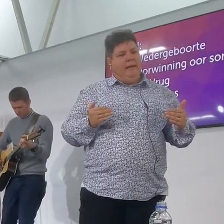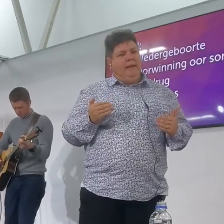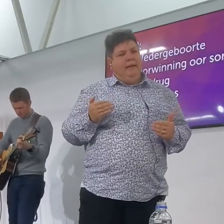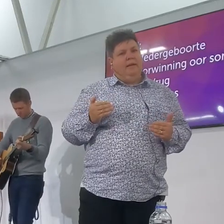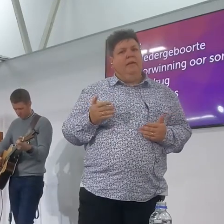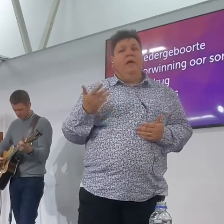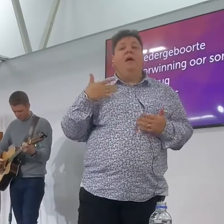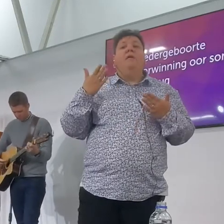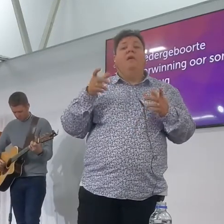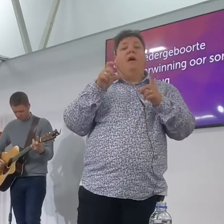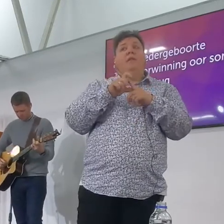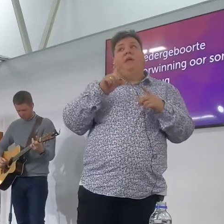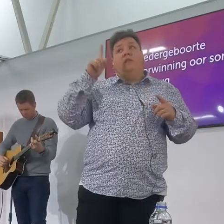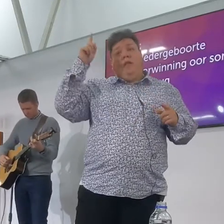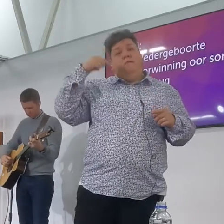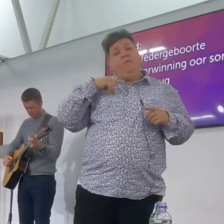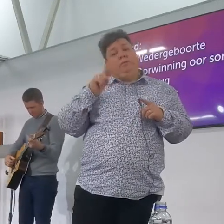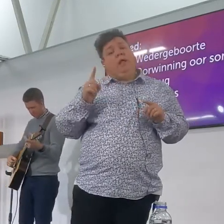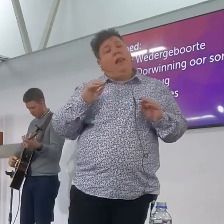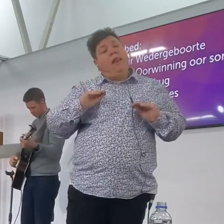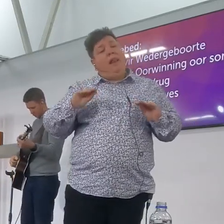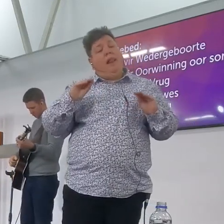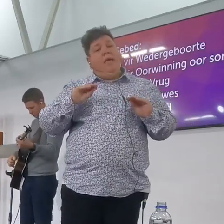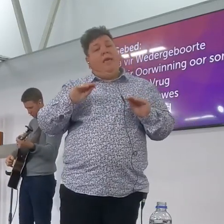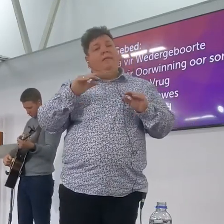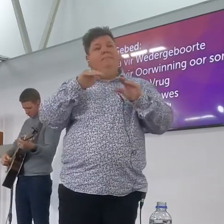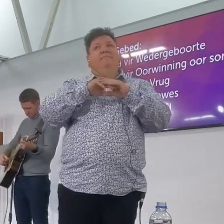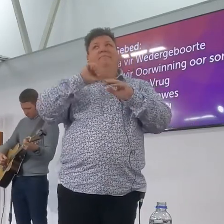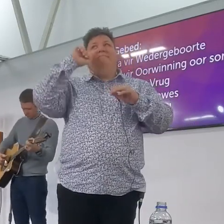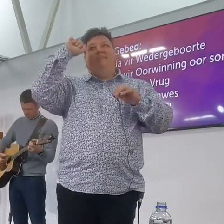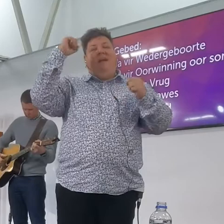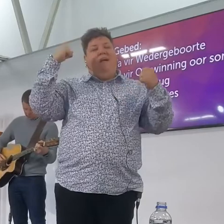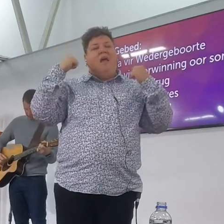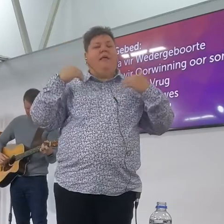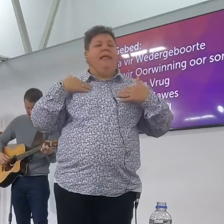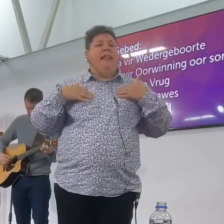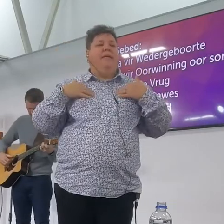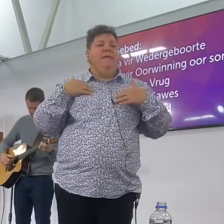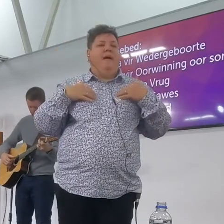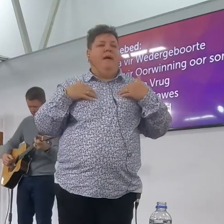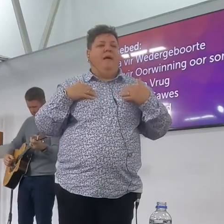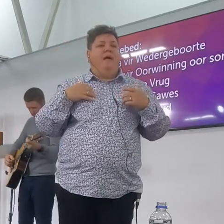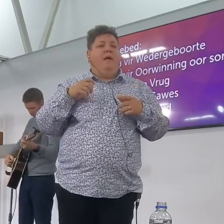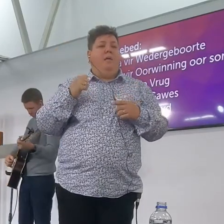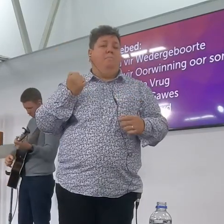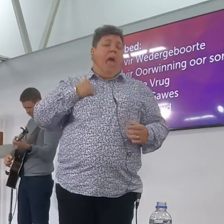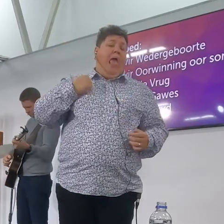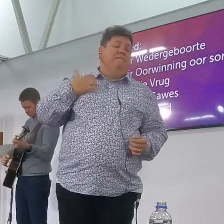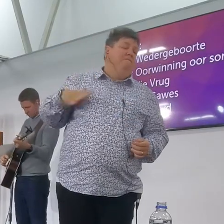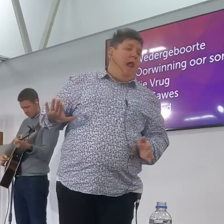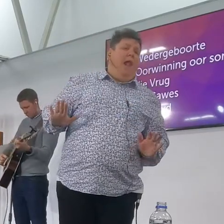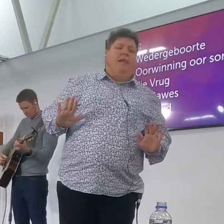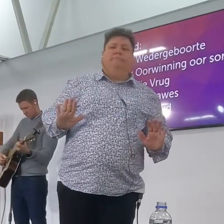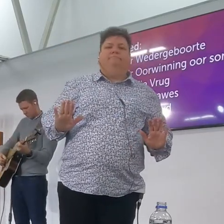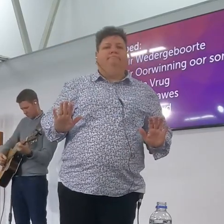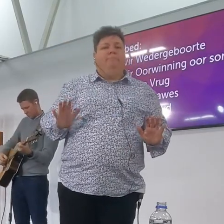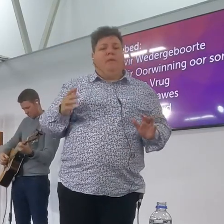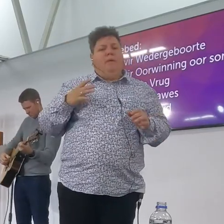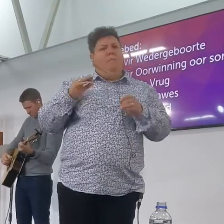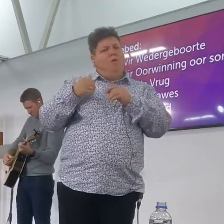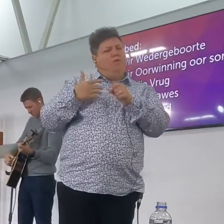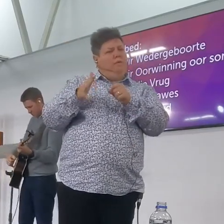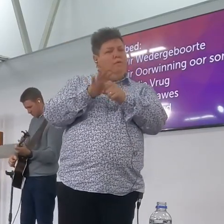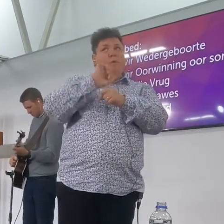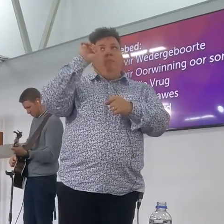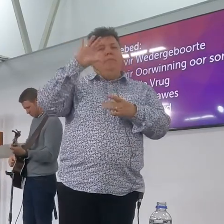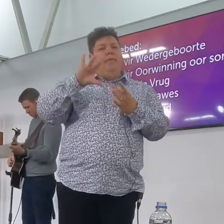dan kom vra ek dat U vir ons sal kom leer om in U krag te leef. Here, dat ons nie in ons eie krag sal doen nie. Kom vul ons vanoggend met die